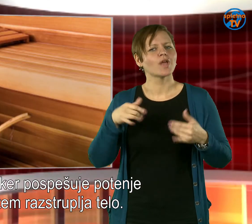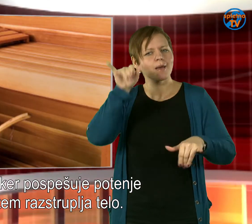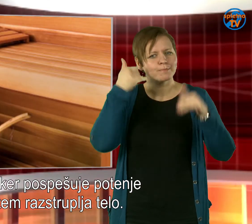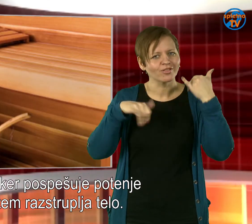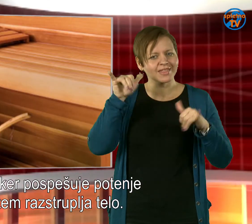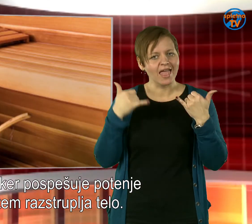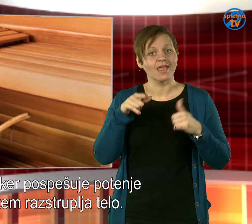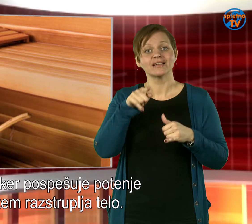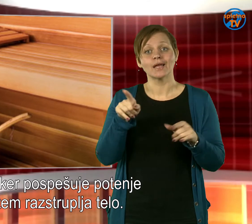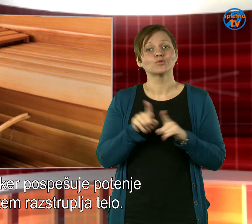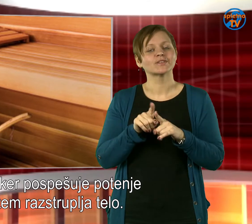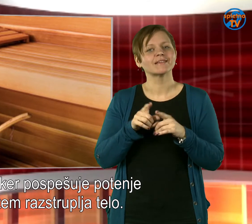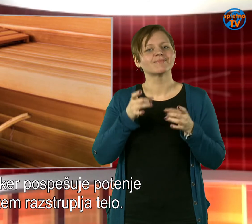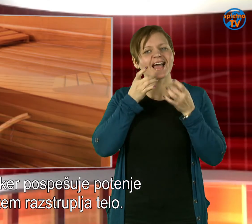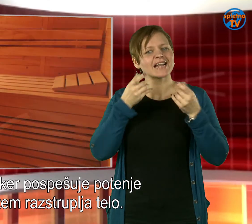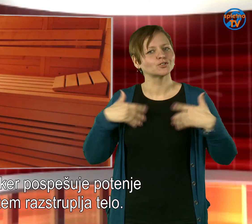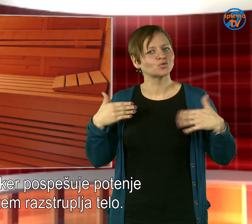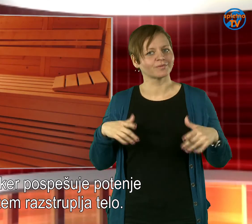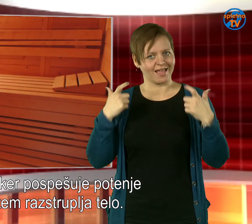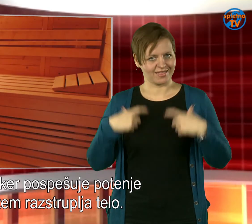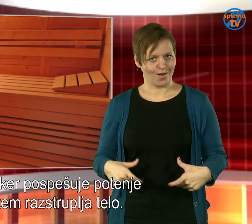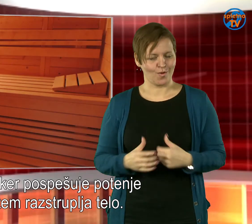tem razstruplja telo.